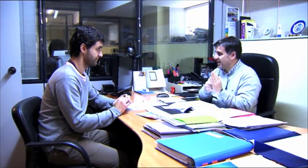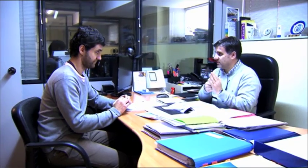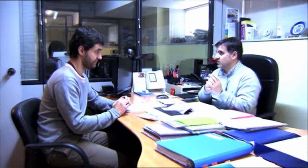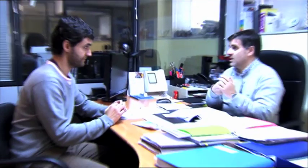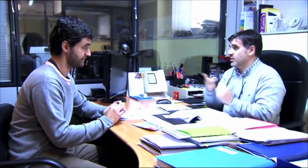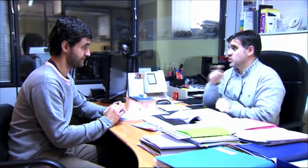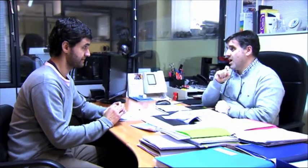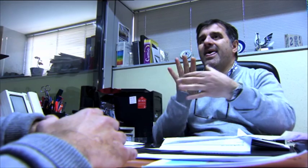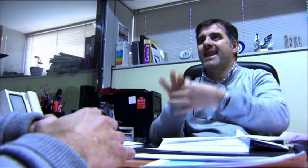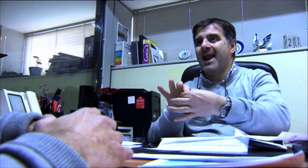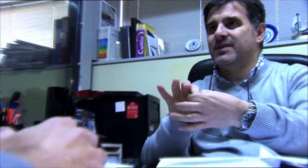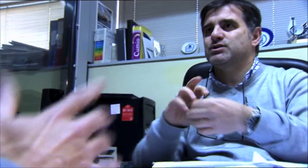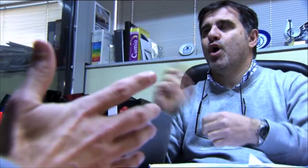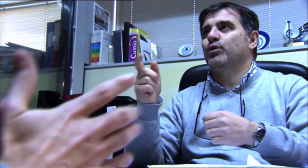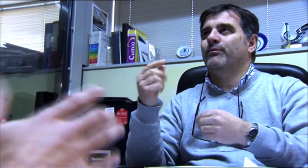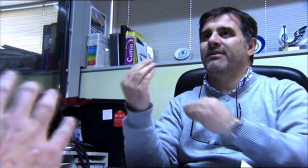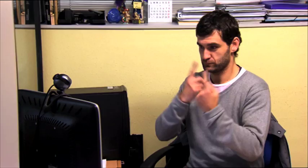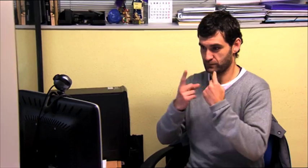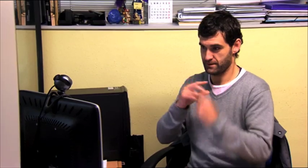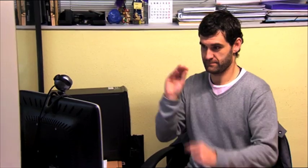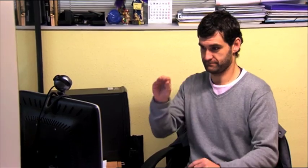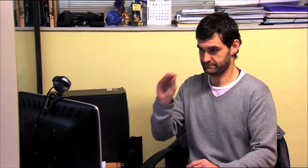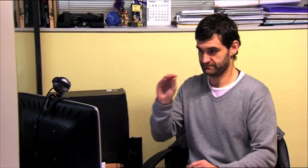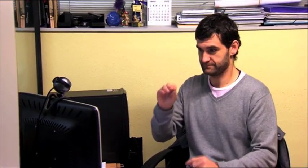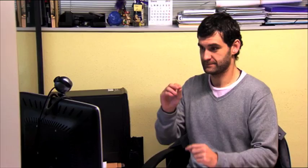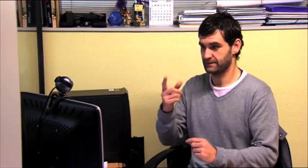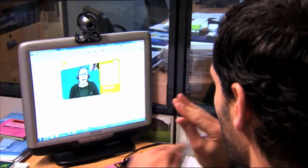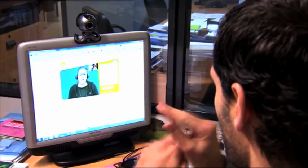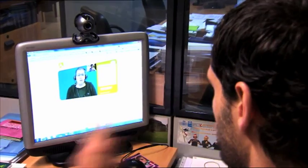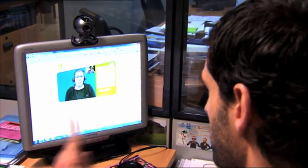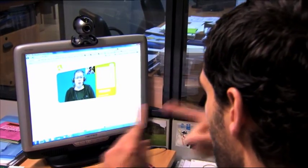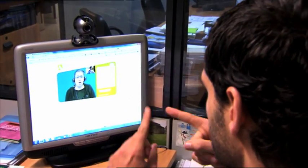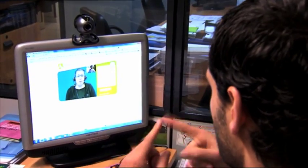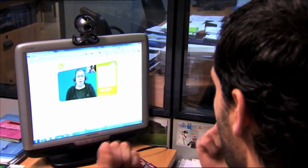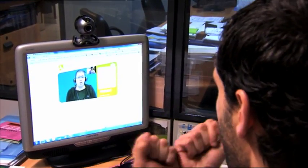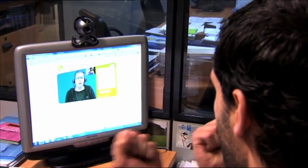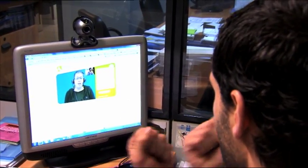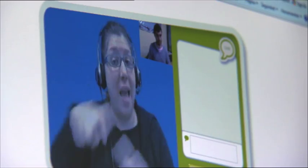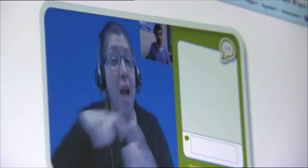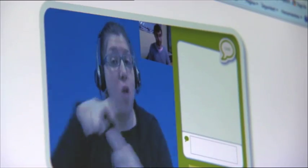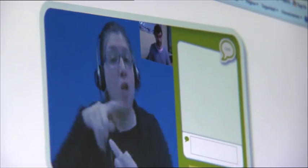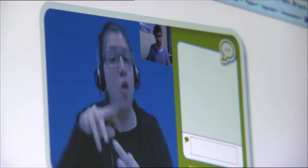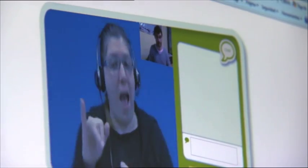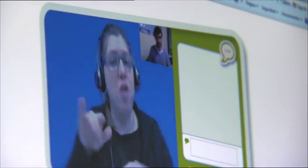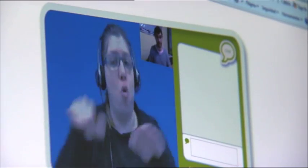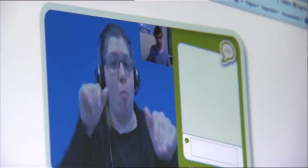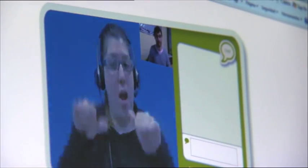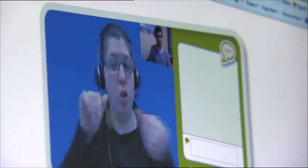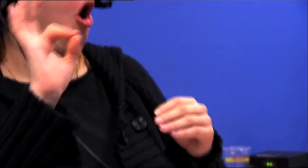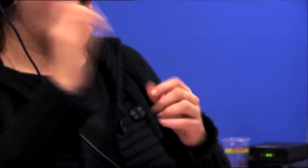un traductor da linguaxe de signos á linguaxe falada vía internet. O seu obxectivo é eliminar as barreiras de comunicación ás que se